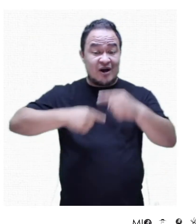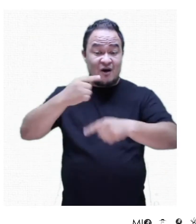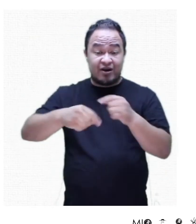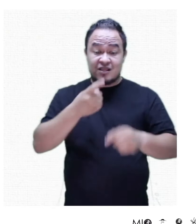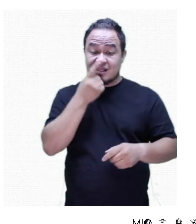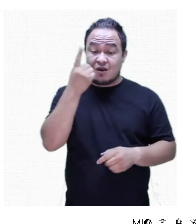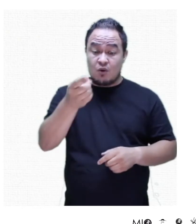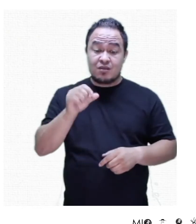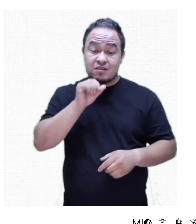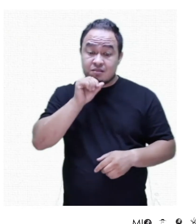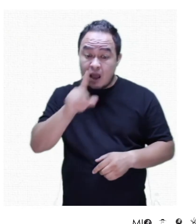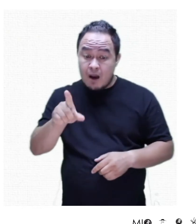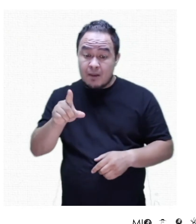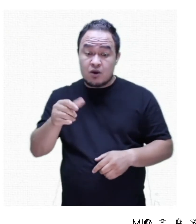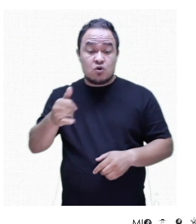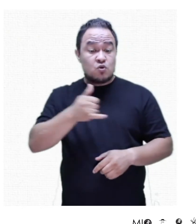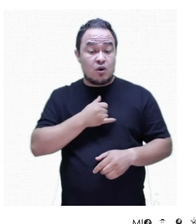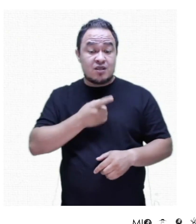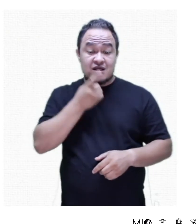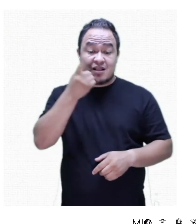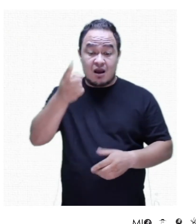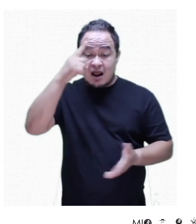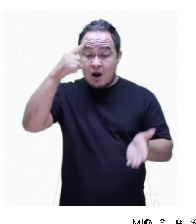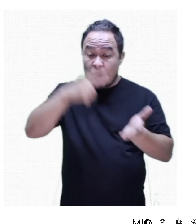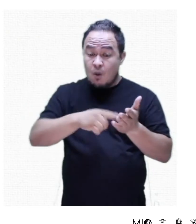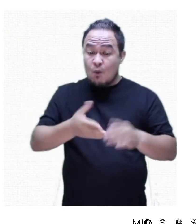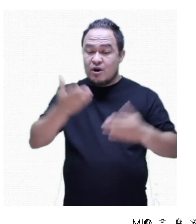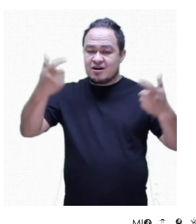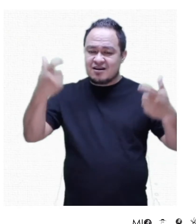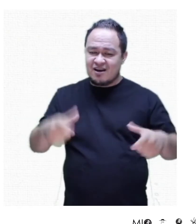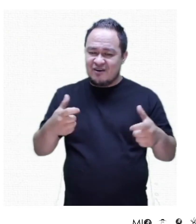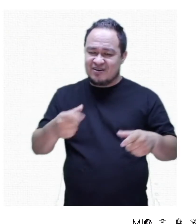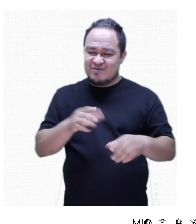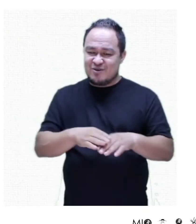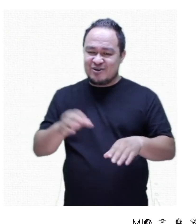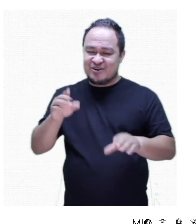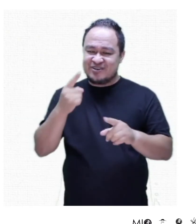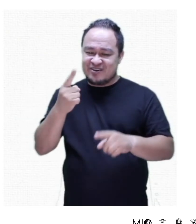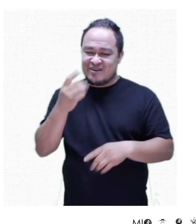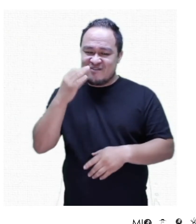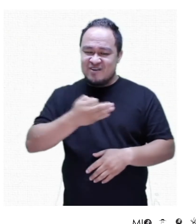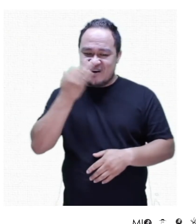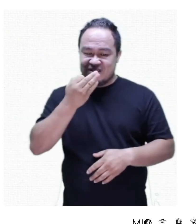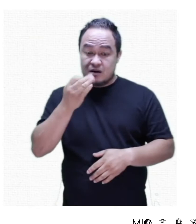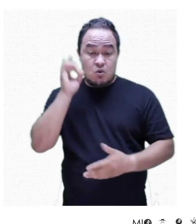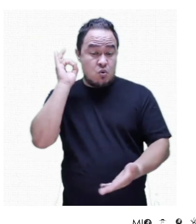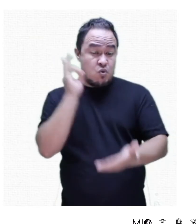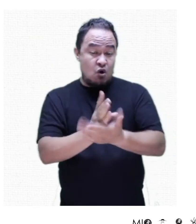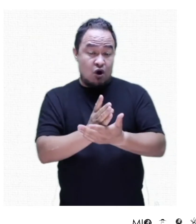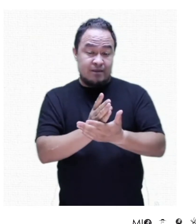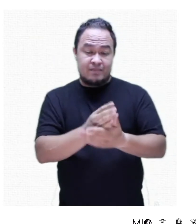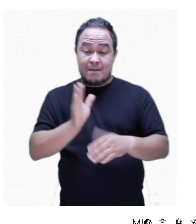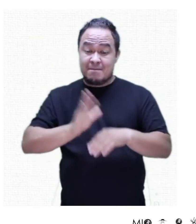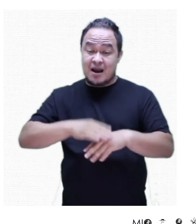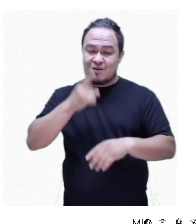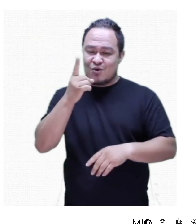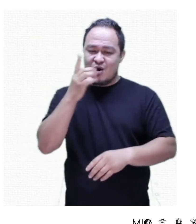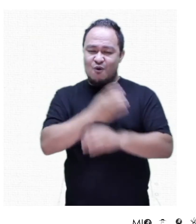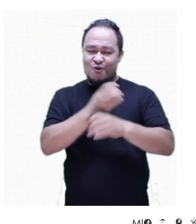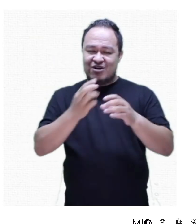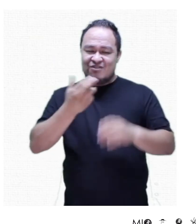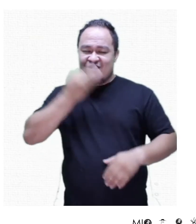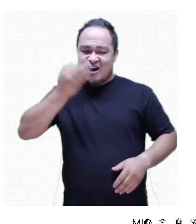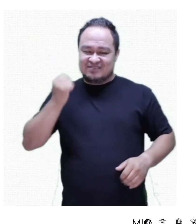Luego se dijo también: «Yo me creía muy rico por poseer una flor única y no poseo